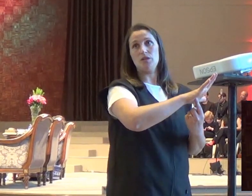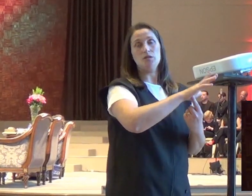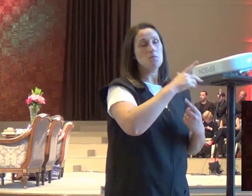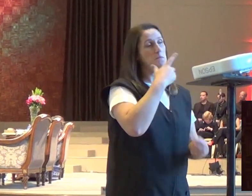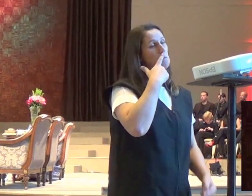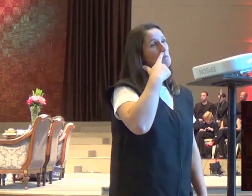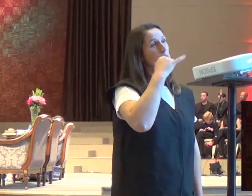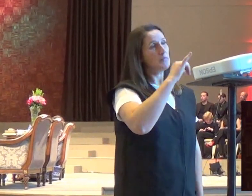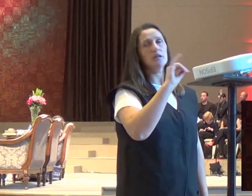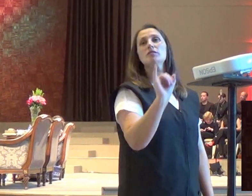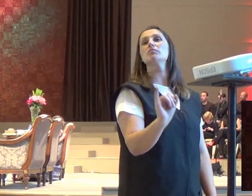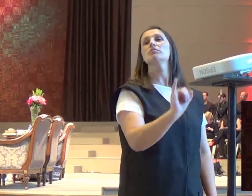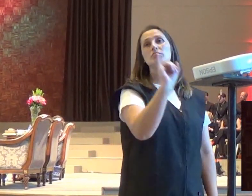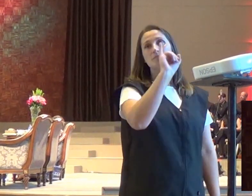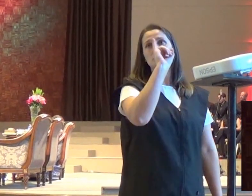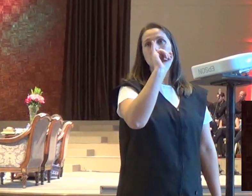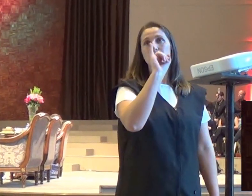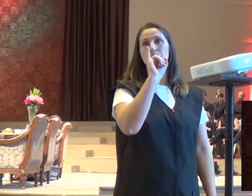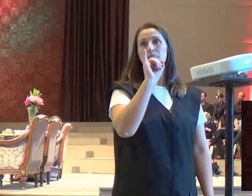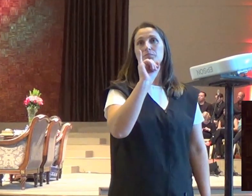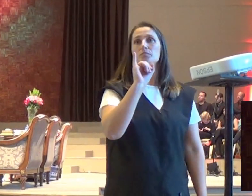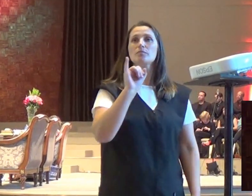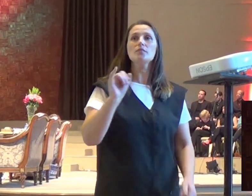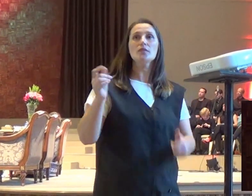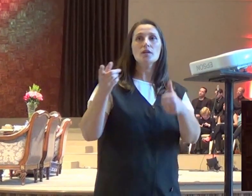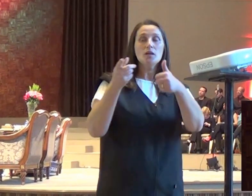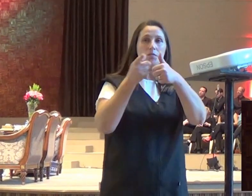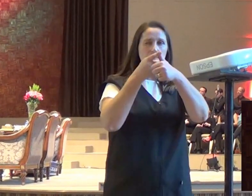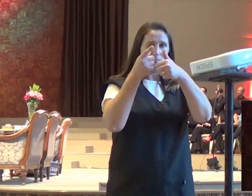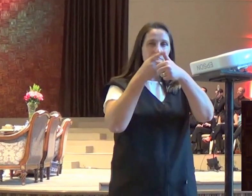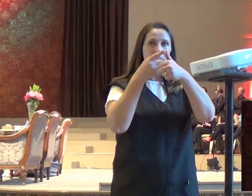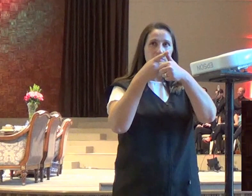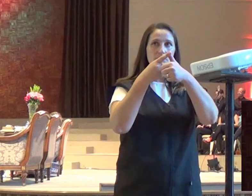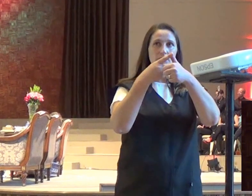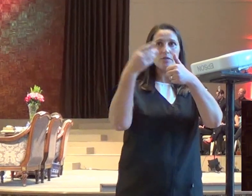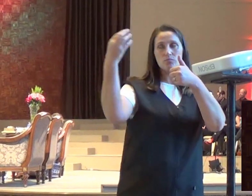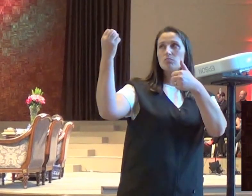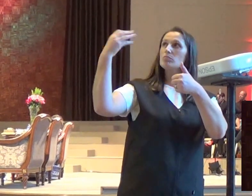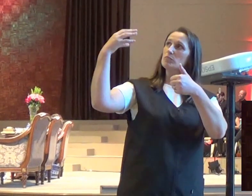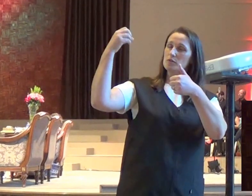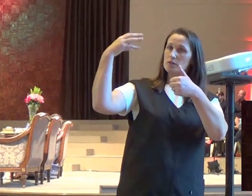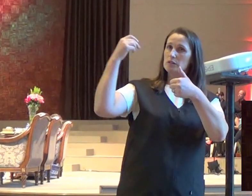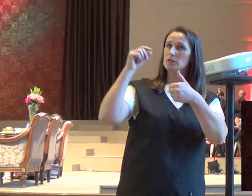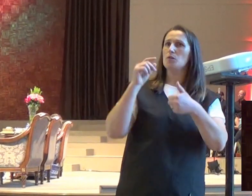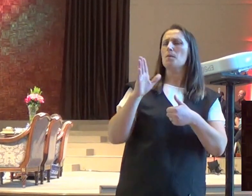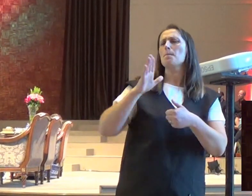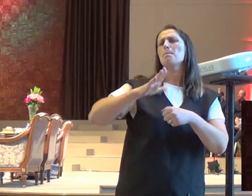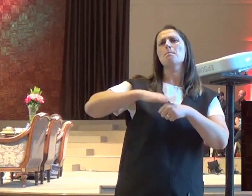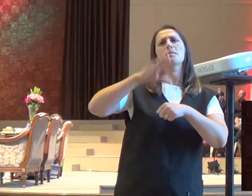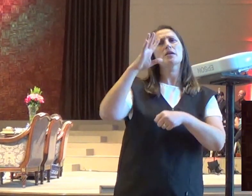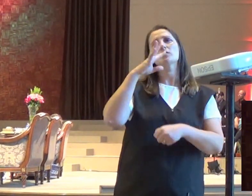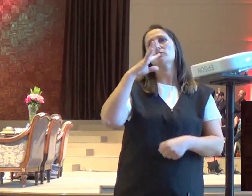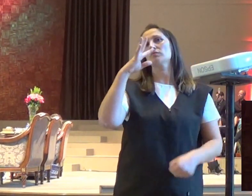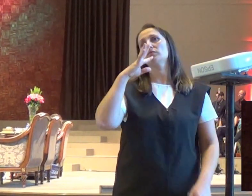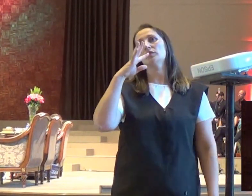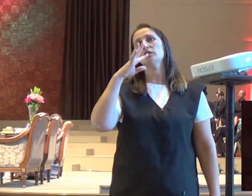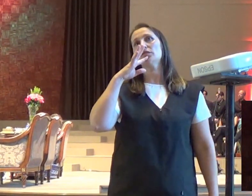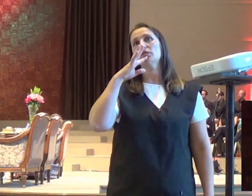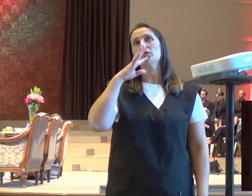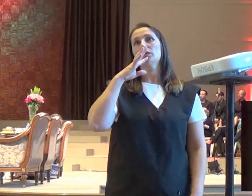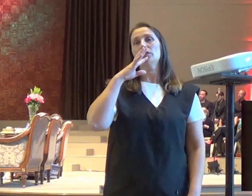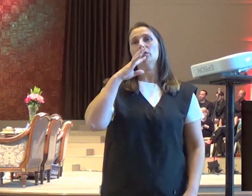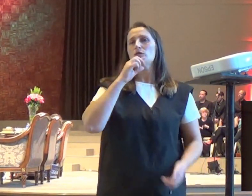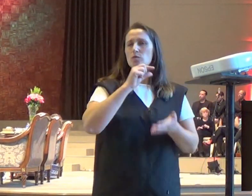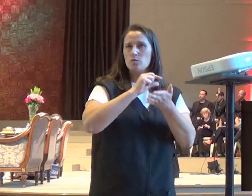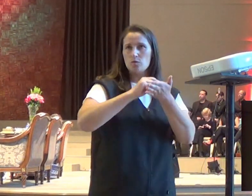nesta geração. Primeiro ensino, talvez seja o mais conhecido, você pudesse até recitar